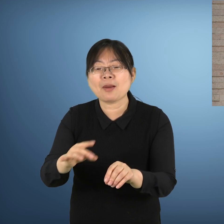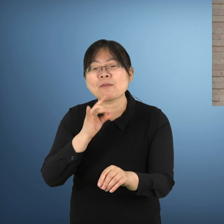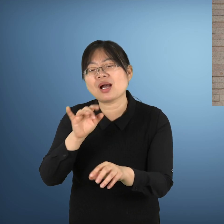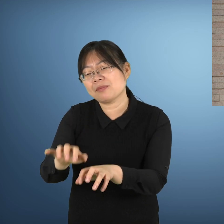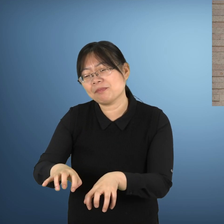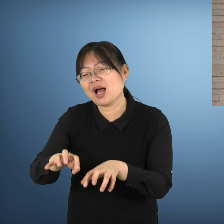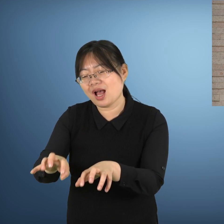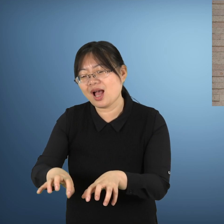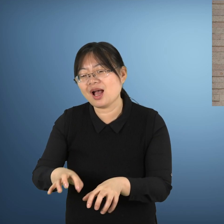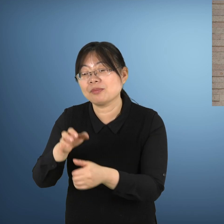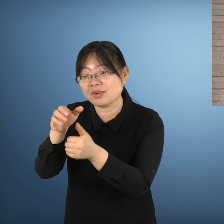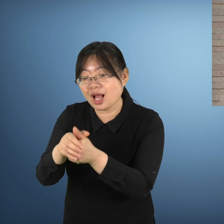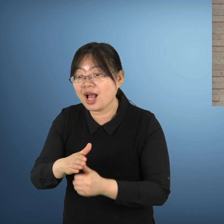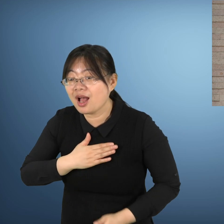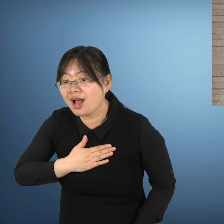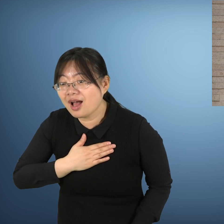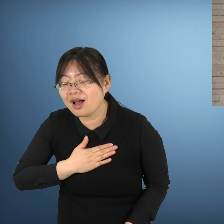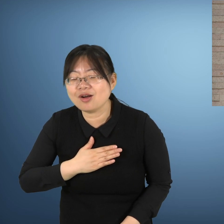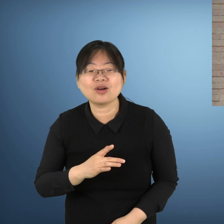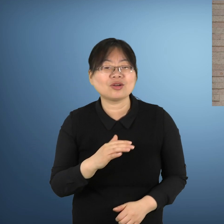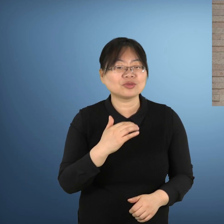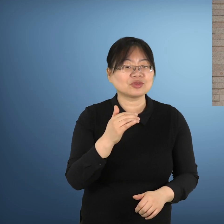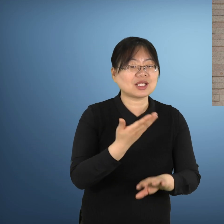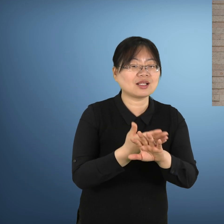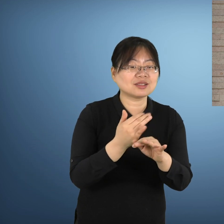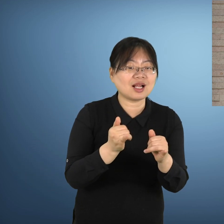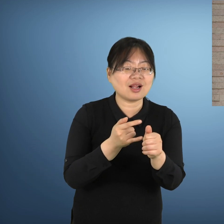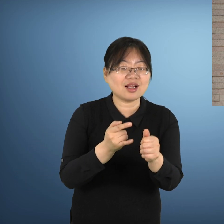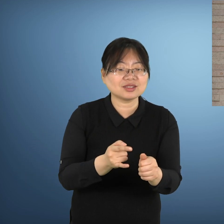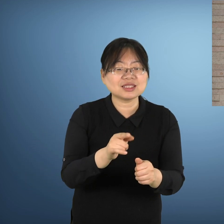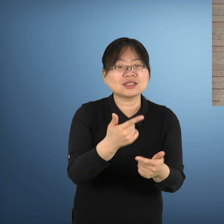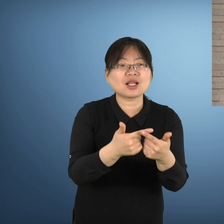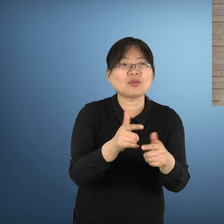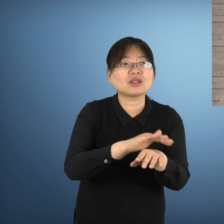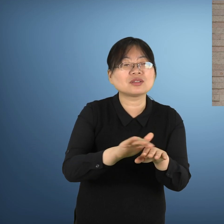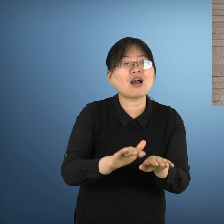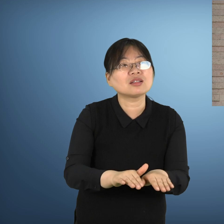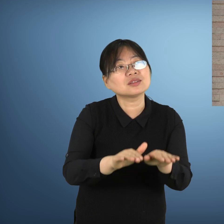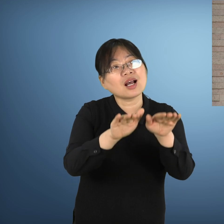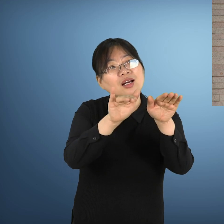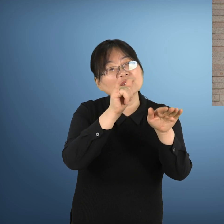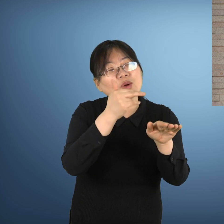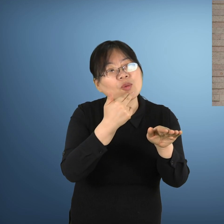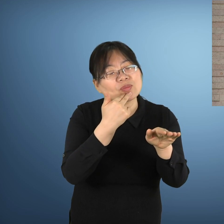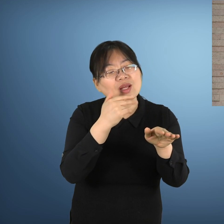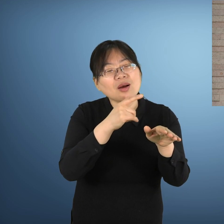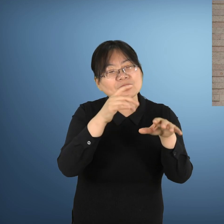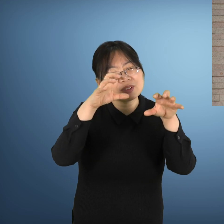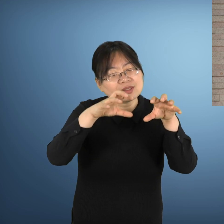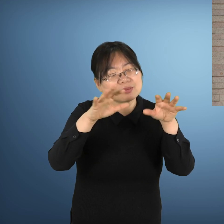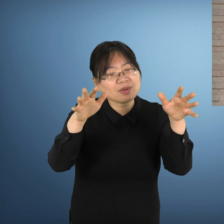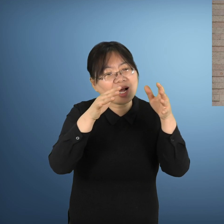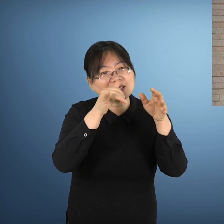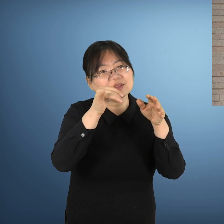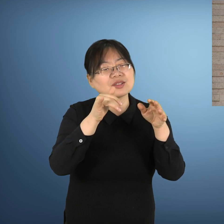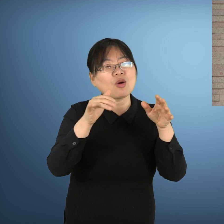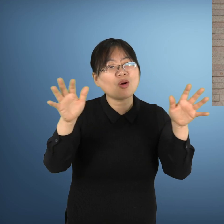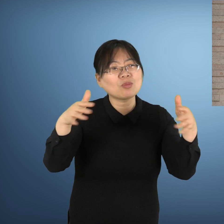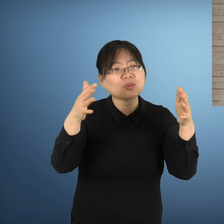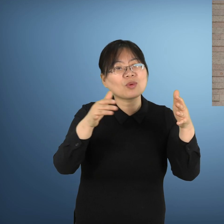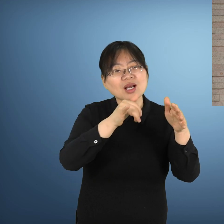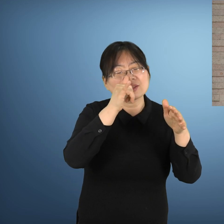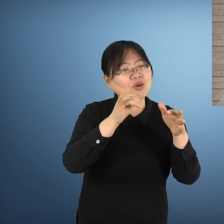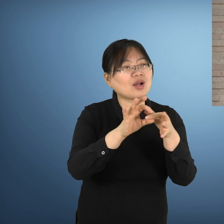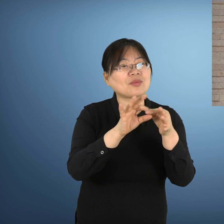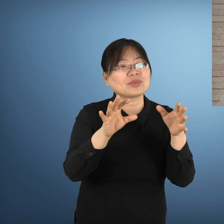팔아. 어떤 일꾼에게는 너는 이 나무가 잘 자라는지 안 자라는지 비바람이 오든 폭풍우가